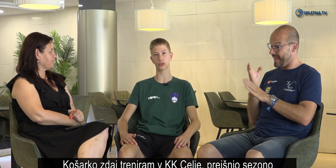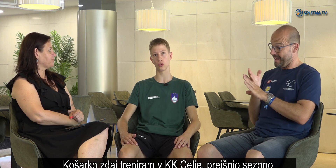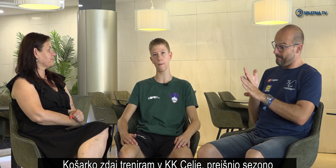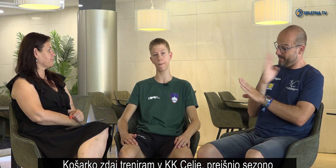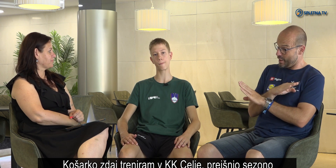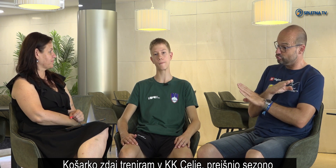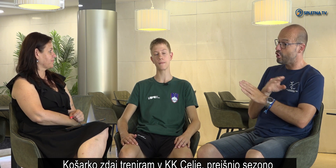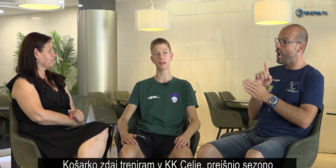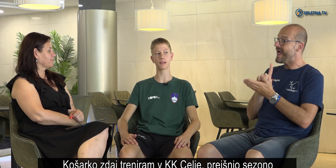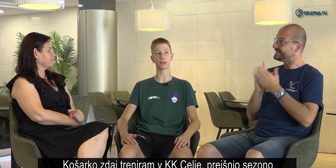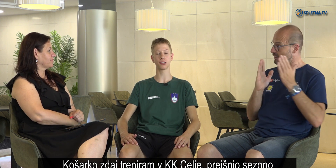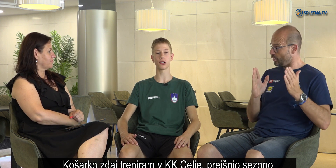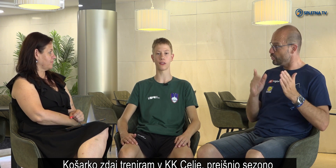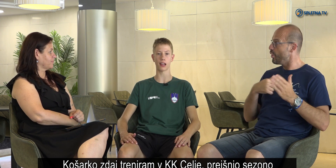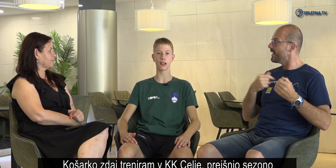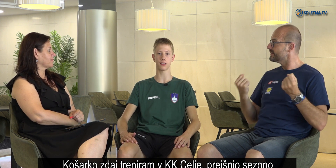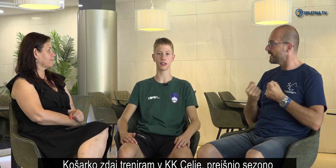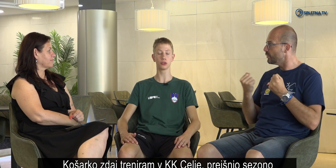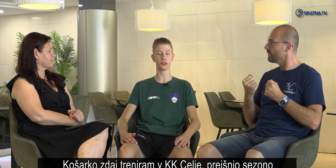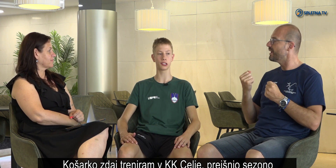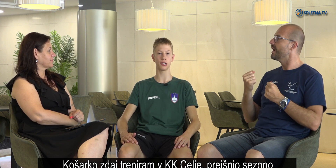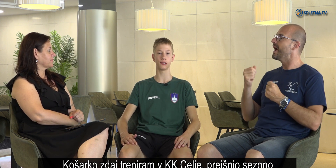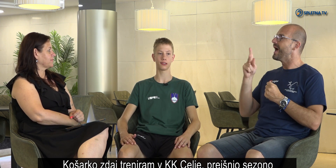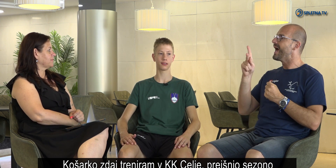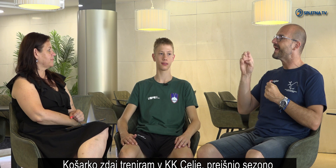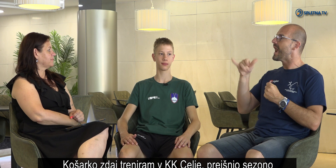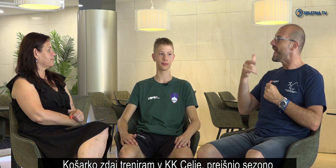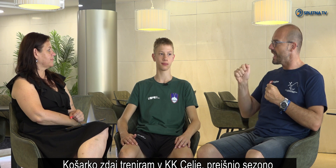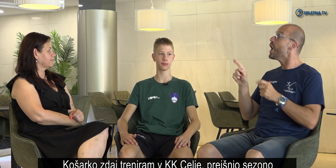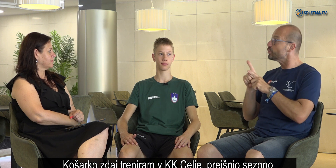Prejšnjo sezono sem pa treniral v Keleji, tudi v Celju.